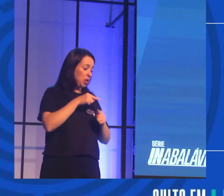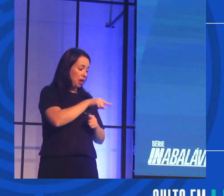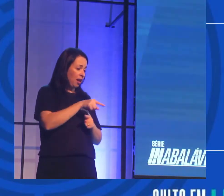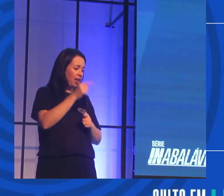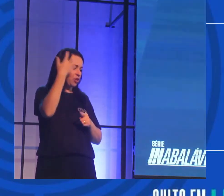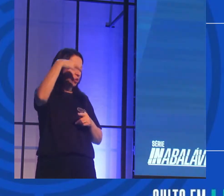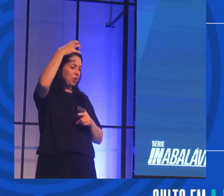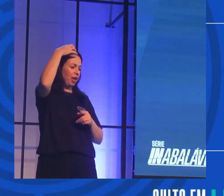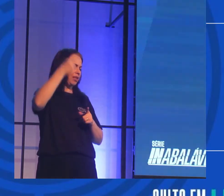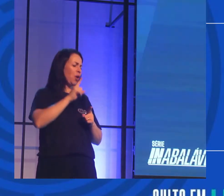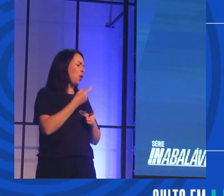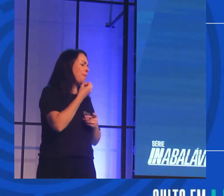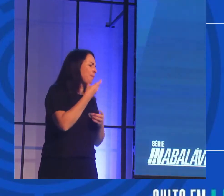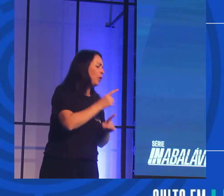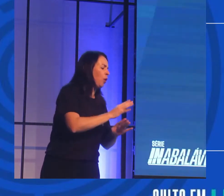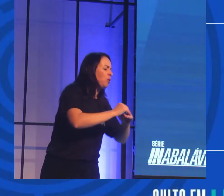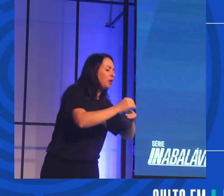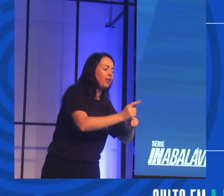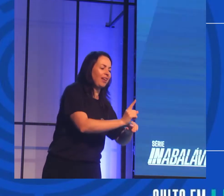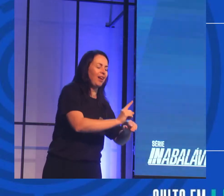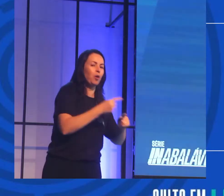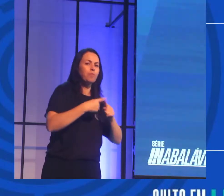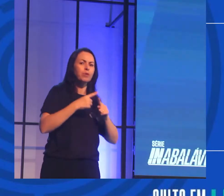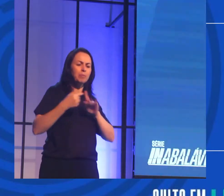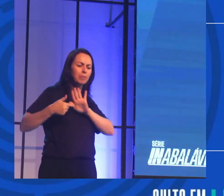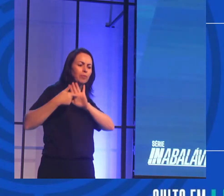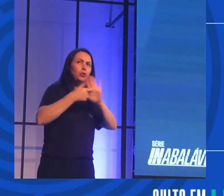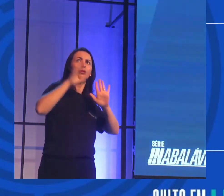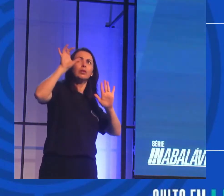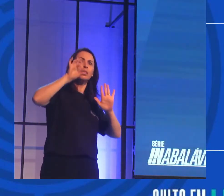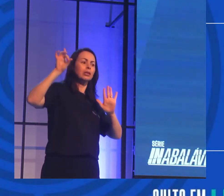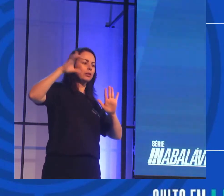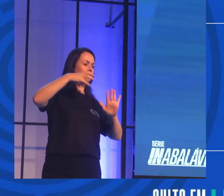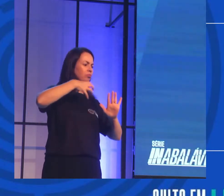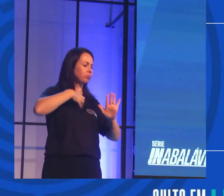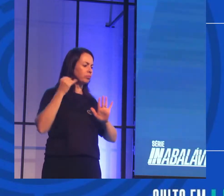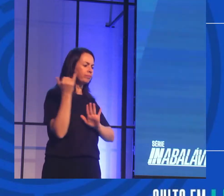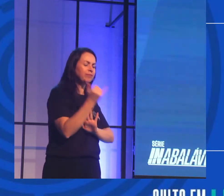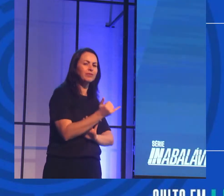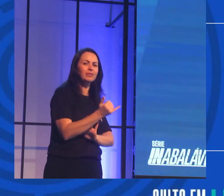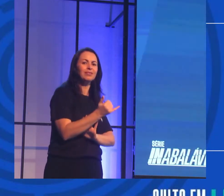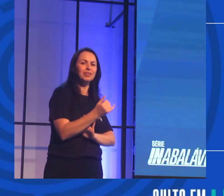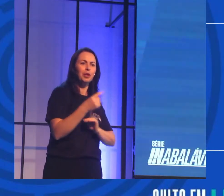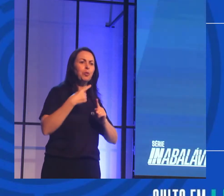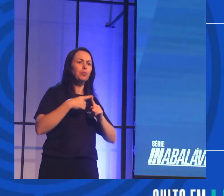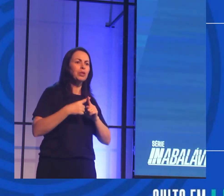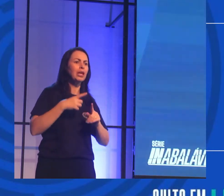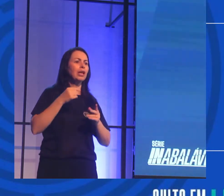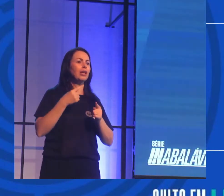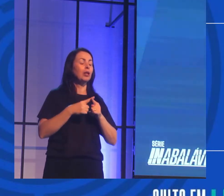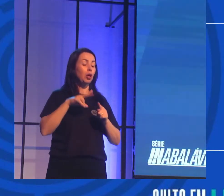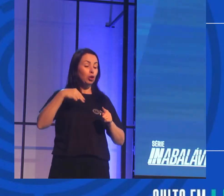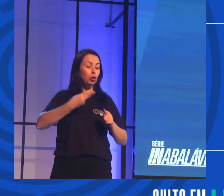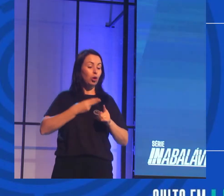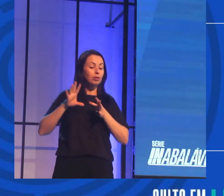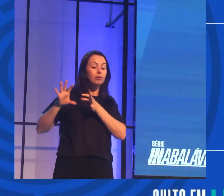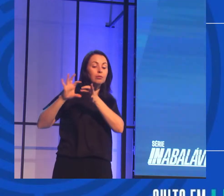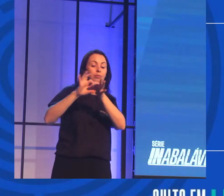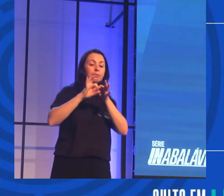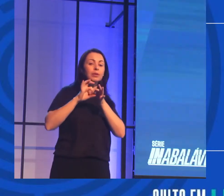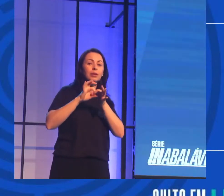reis, mas de fato traziam uma confrontação de Deus. Será que temos sido consistentes em nossa comunhão com